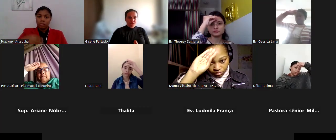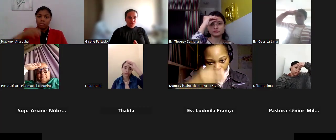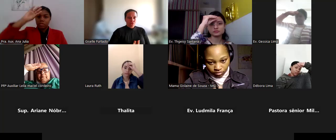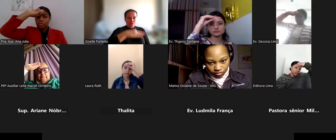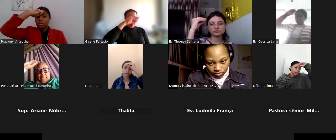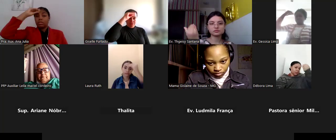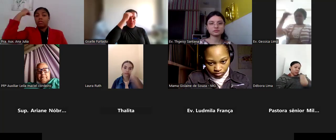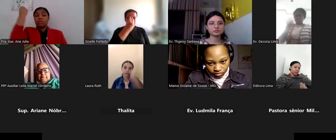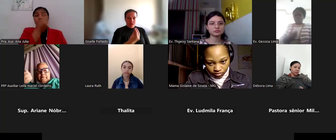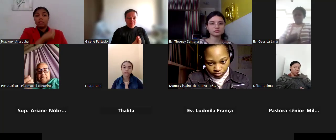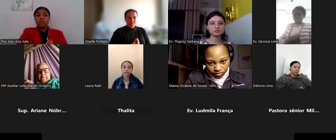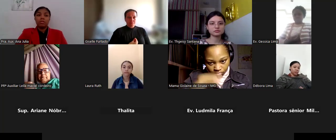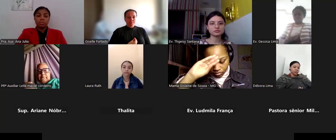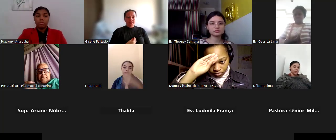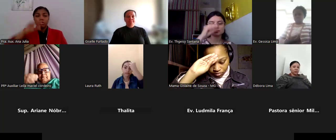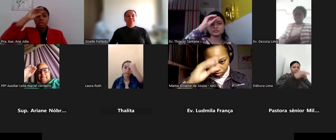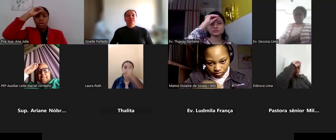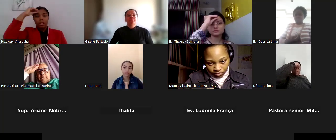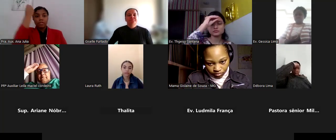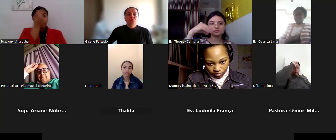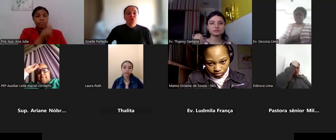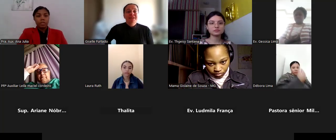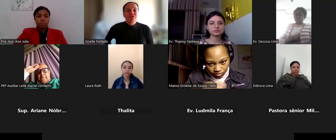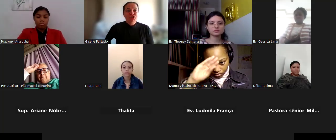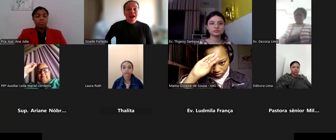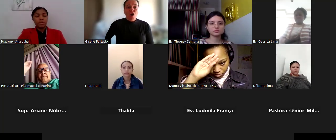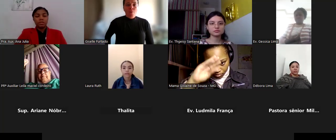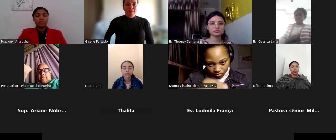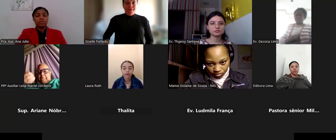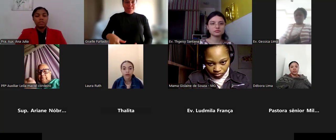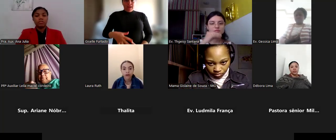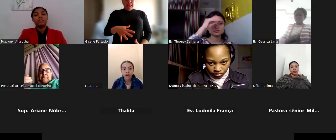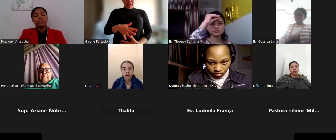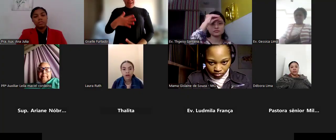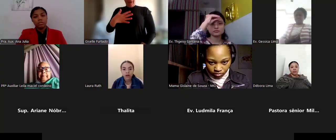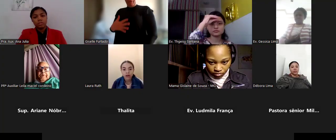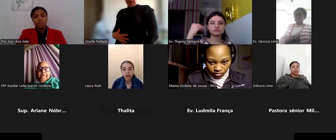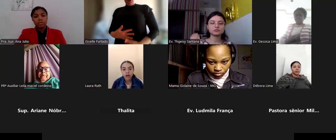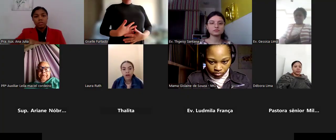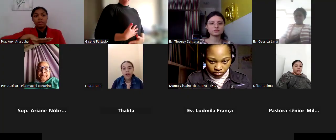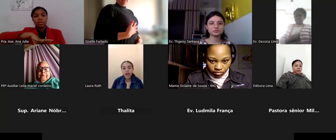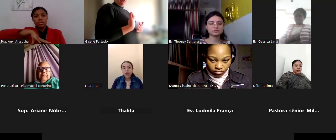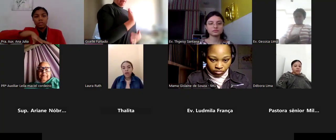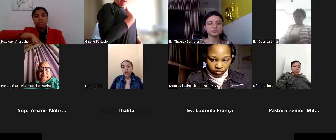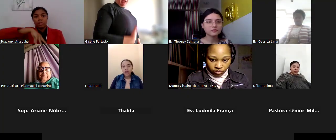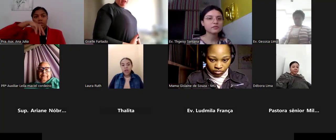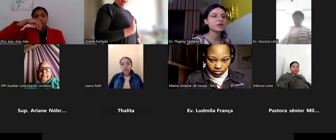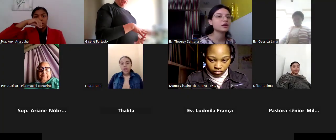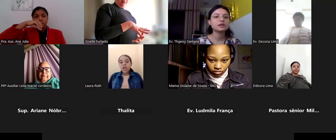Espírito do homem, tá? O sinal de alma é aqui na frente, aqui na frente da